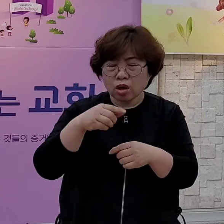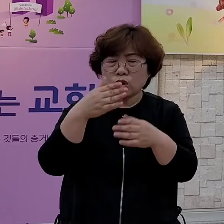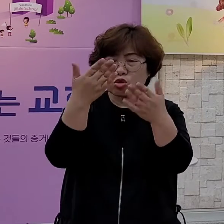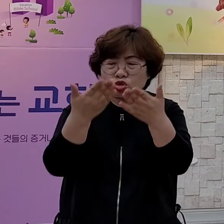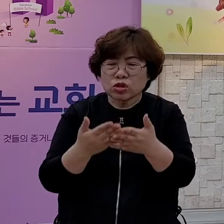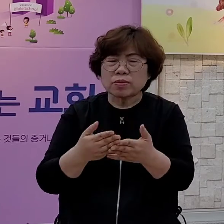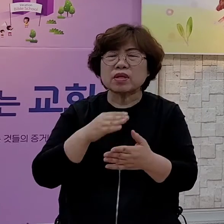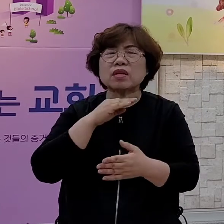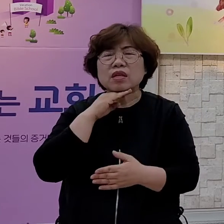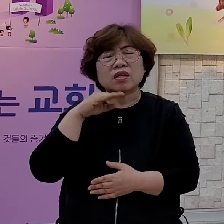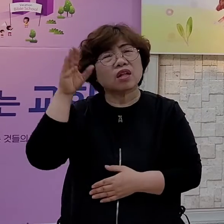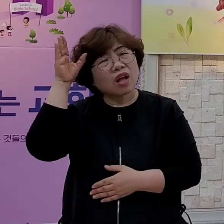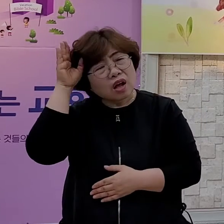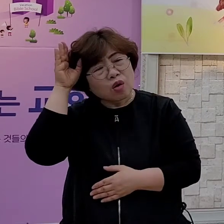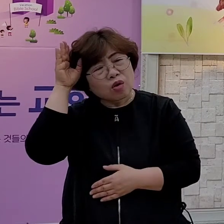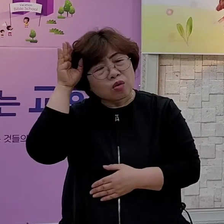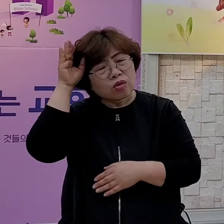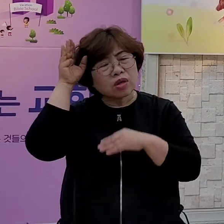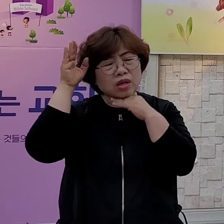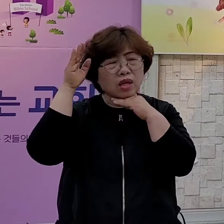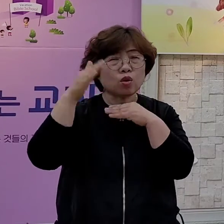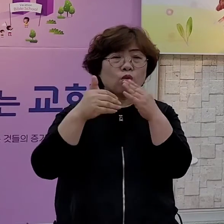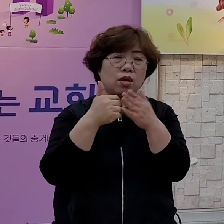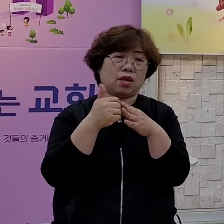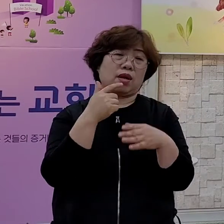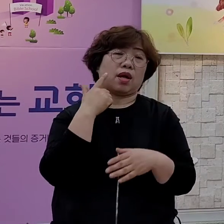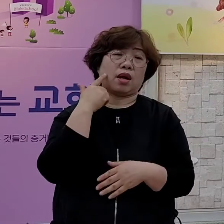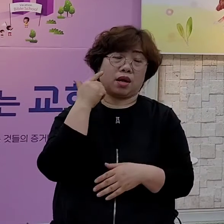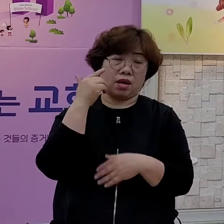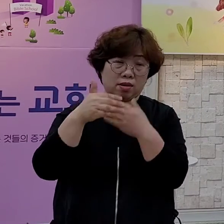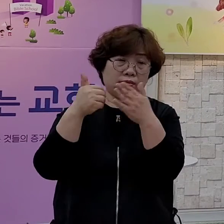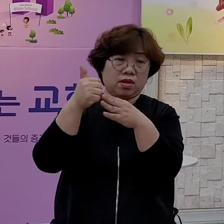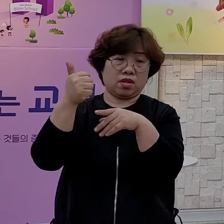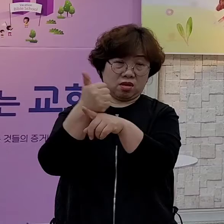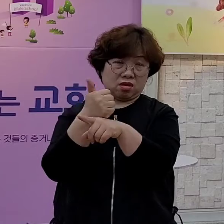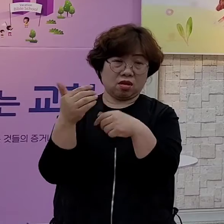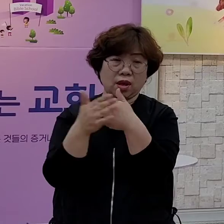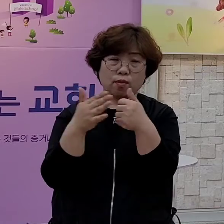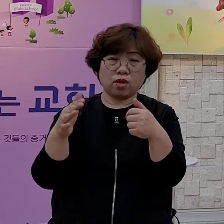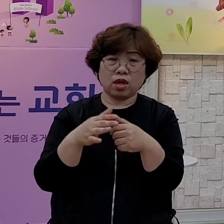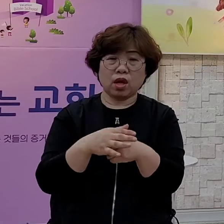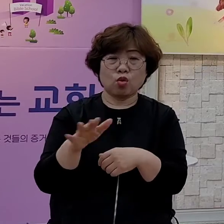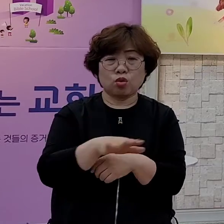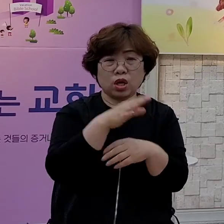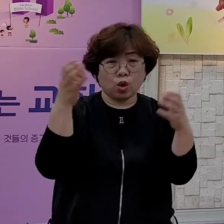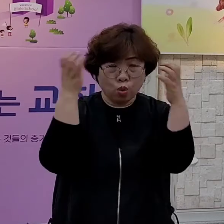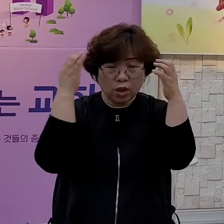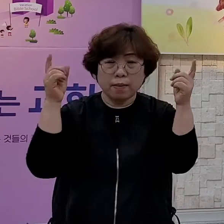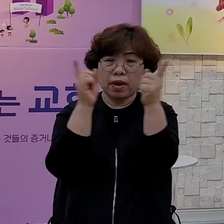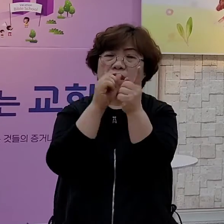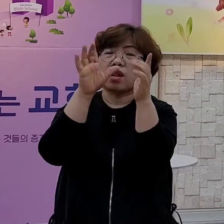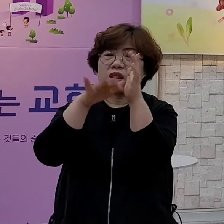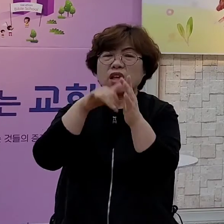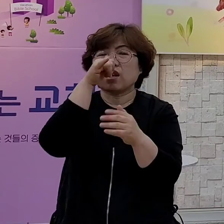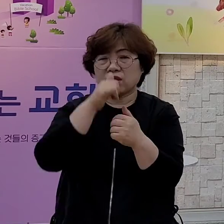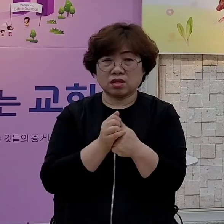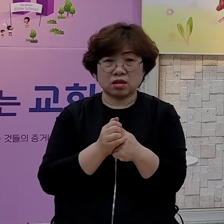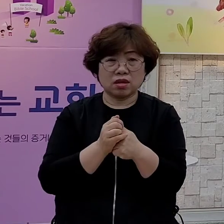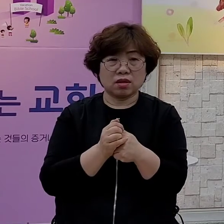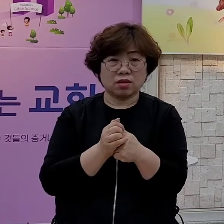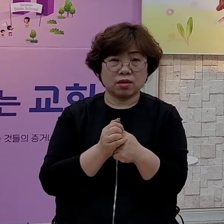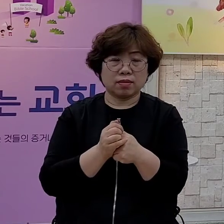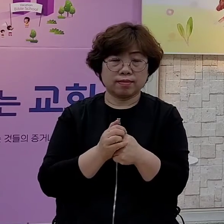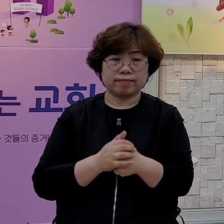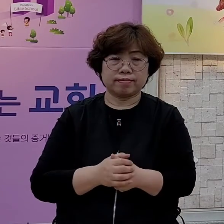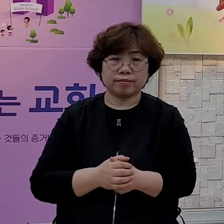고난과 혼란도 있다라는 믿으십니까? 이게 하나님 우리에게 주시고자 하는 뜻이에요. 우리에게 늘 좋은 온갖